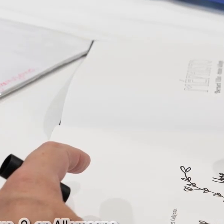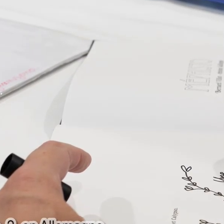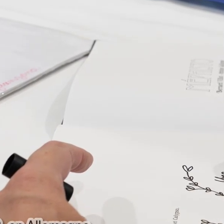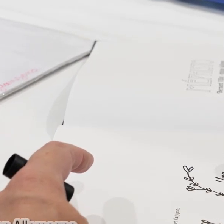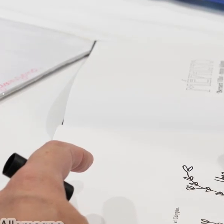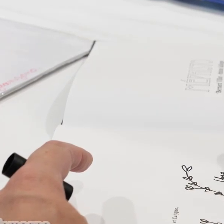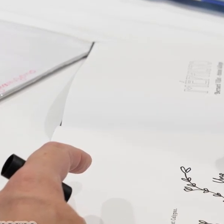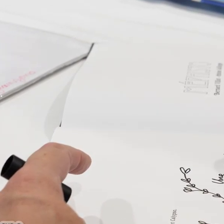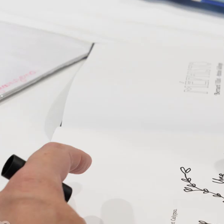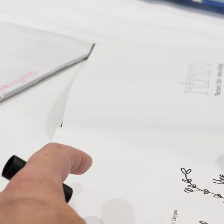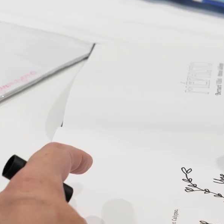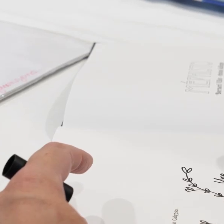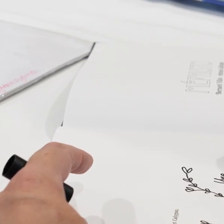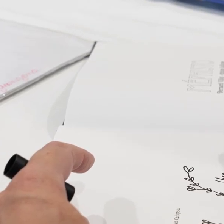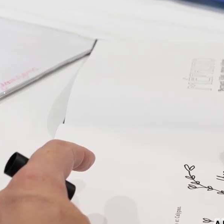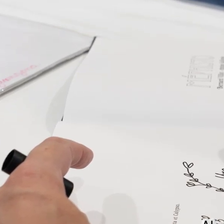Alors, Lauricia.